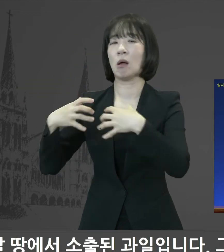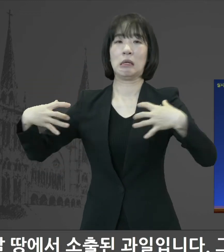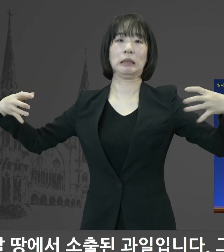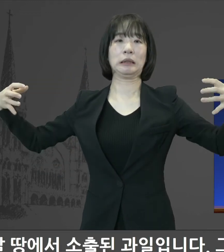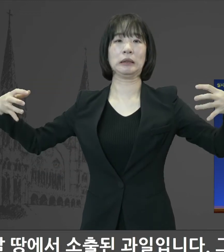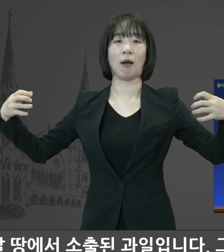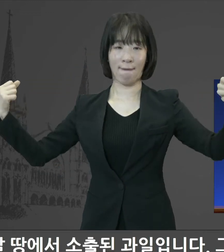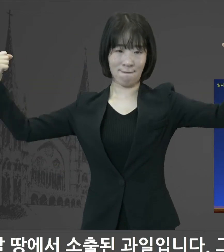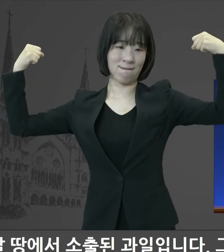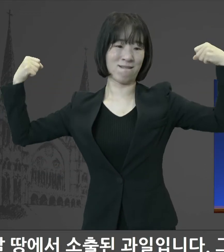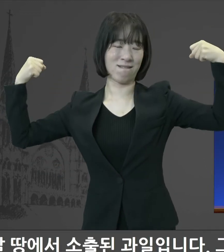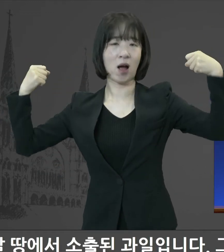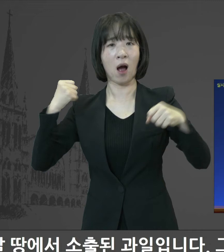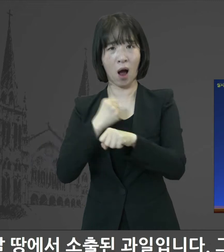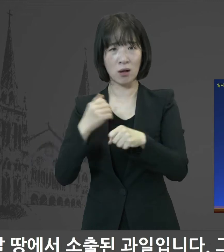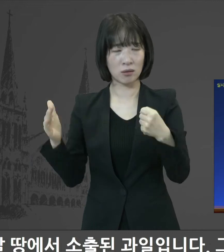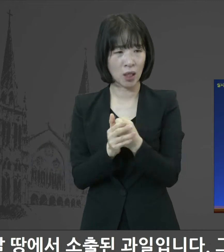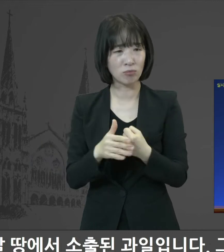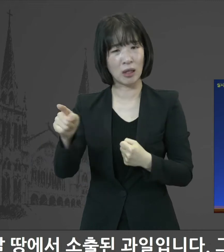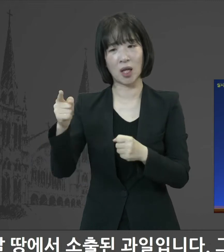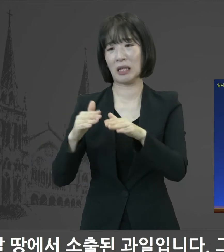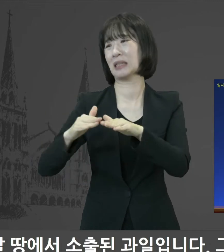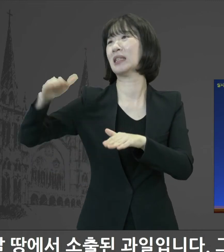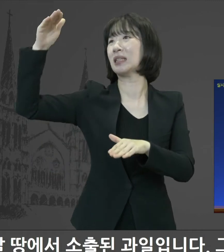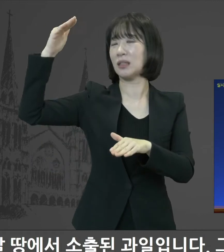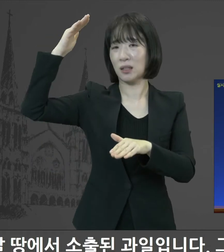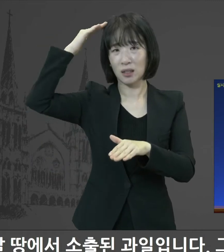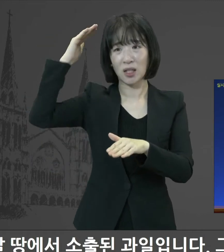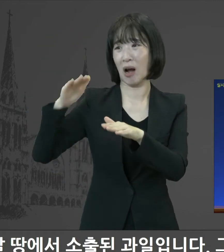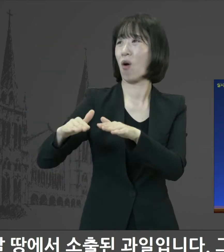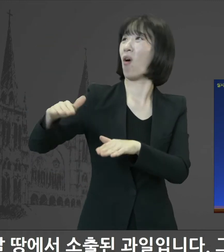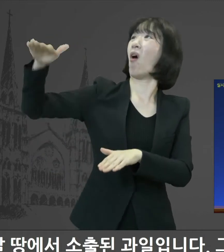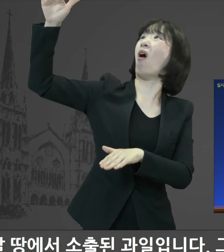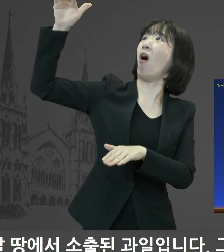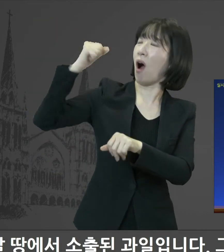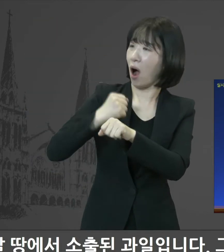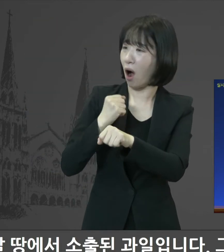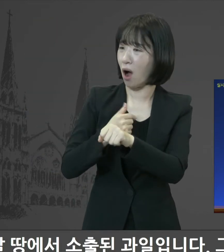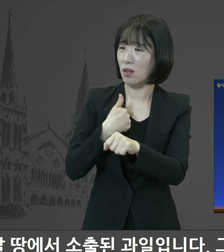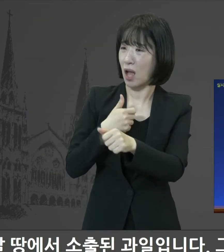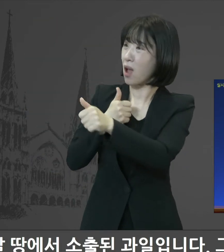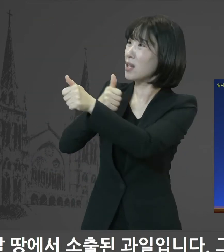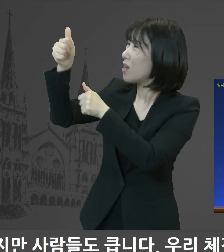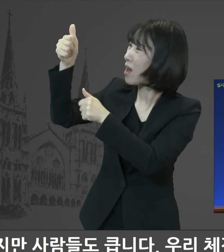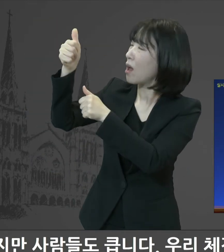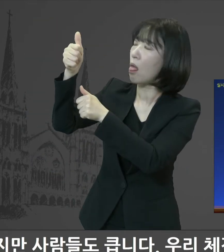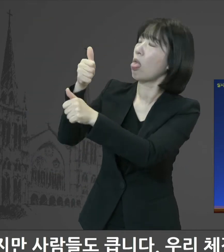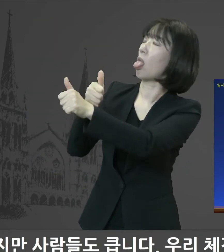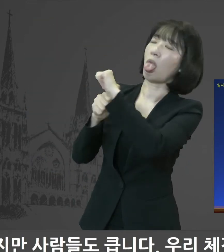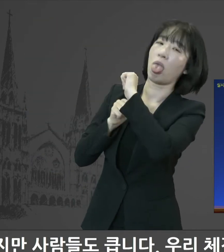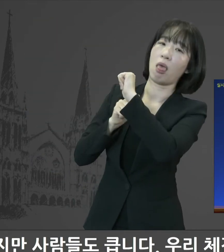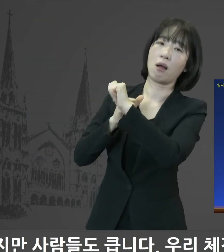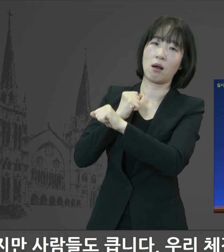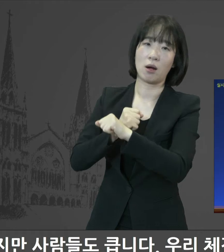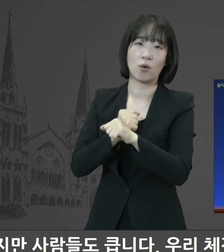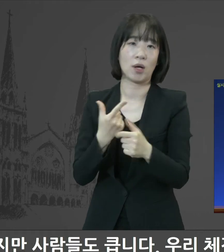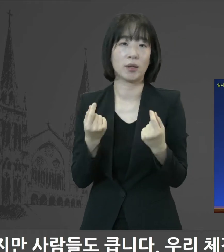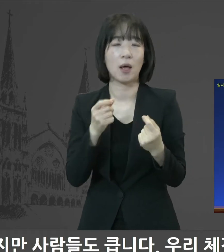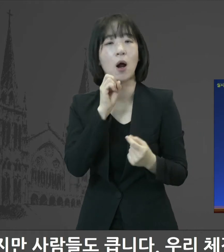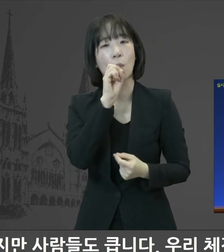체격과는 상대가 안 나게 커서 거인입니다. 거인. 우리가 싸워봐야 이길 길이 없어 보입니다. 그렇게 보고하는